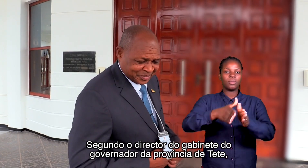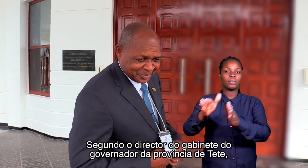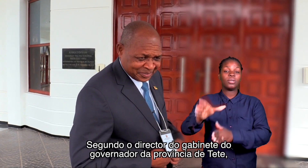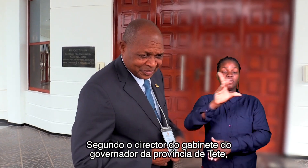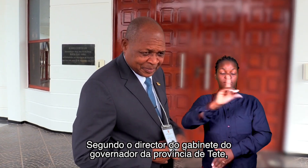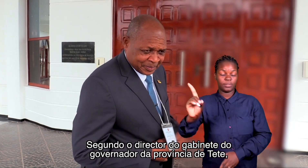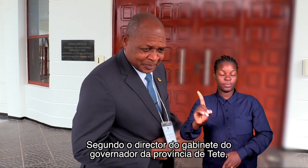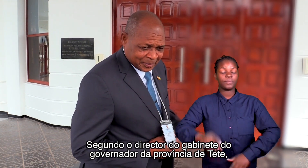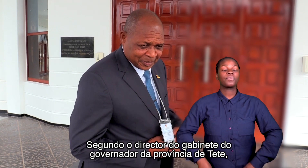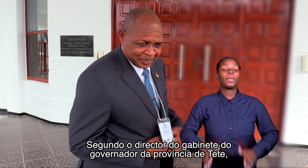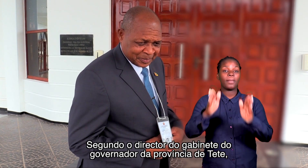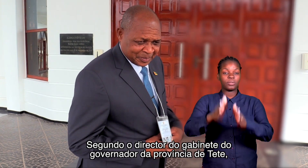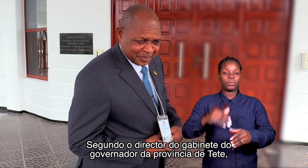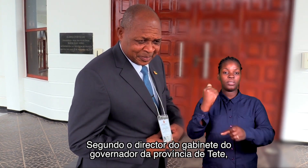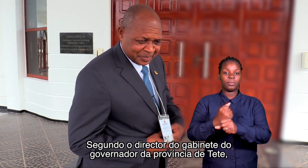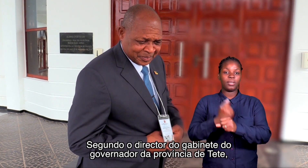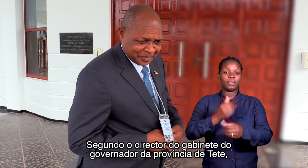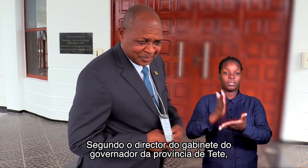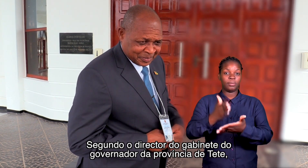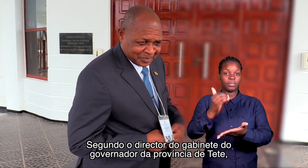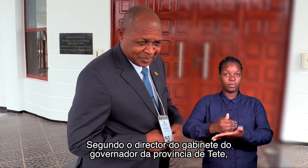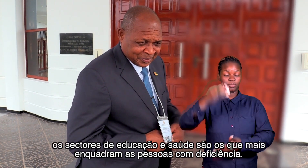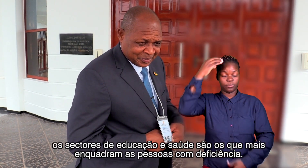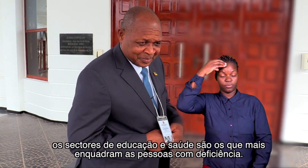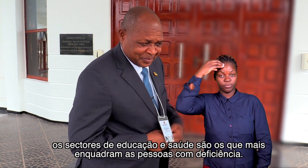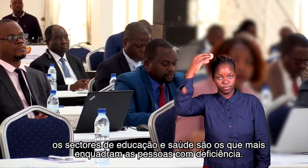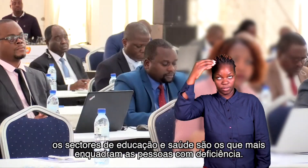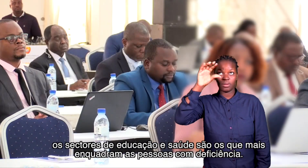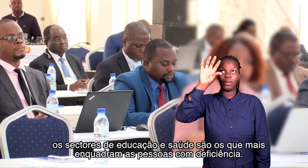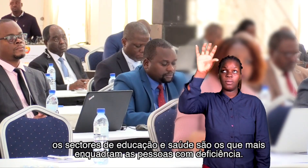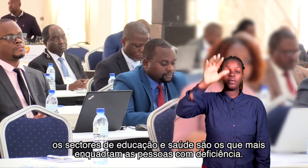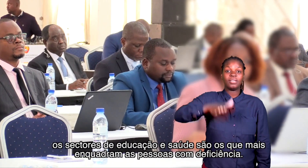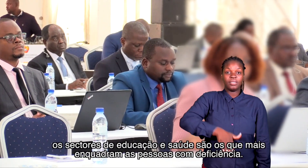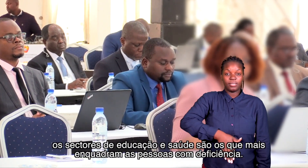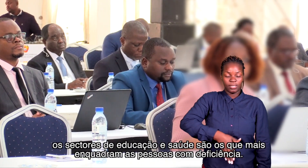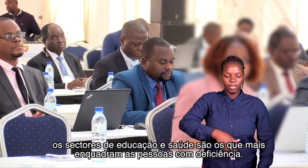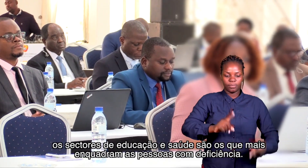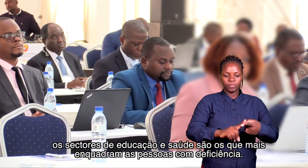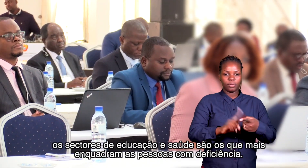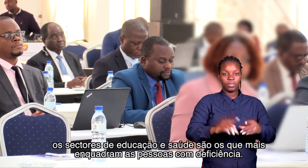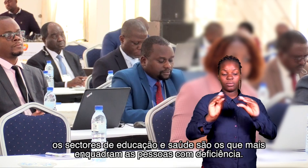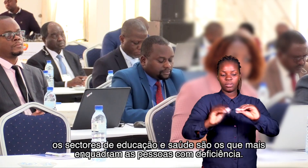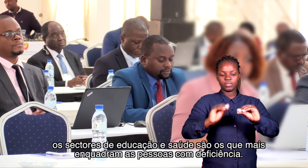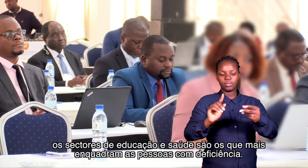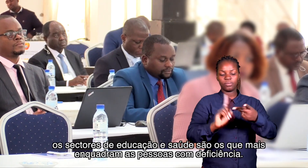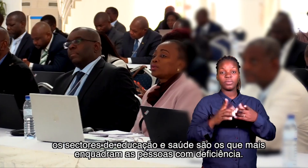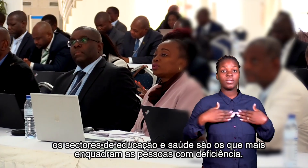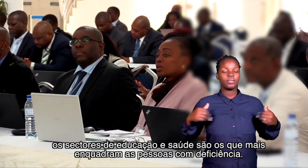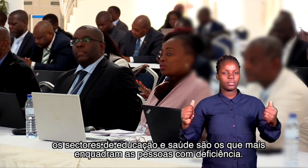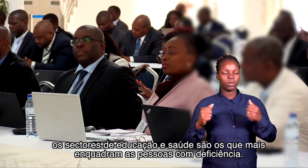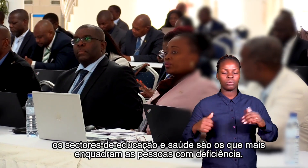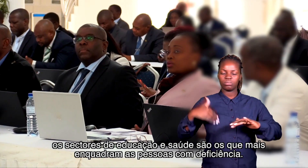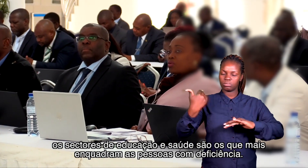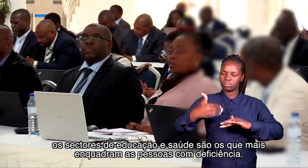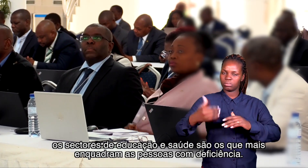o diretor do gabinete do governador da província de Tete, os setores de educação e saúde são os que mais